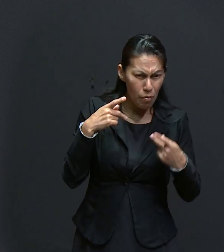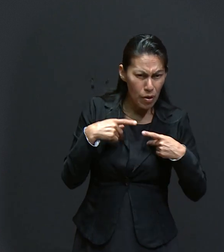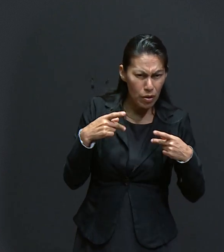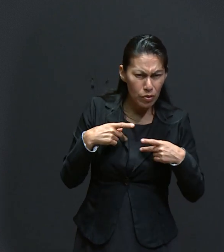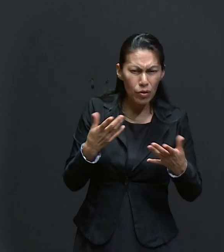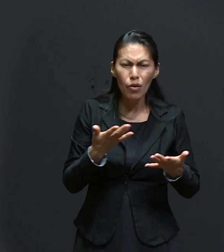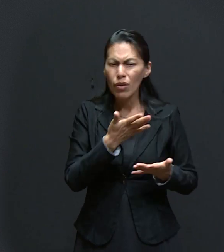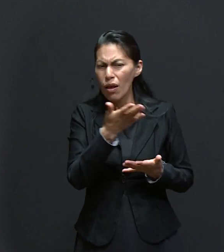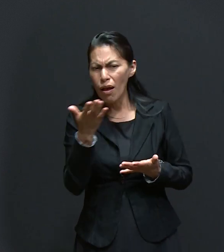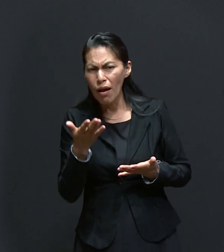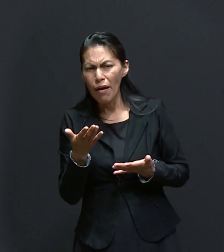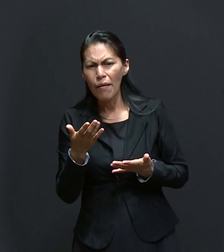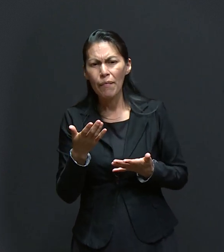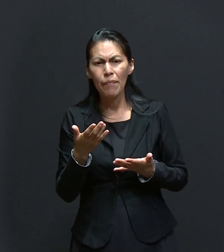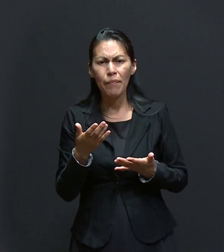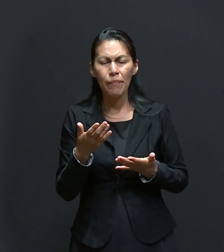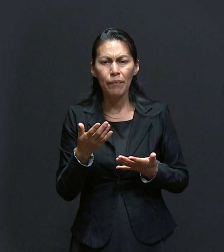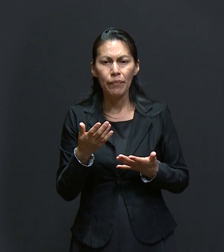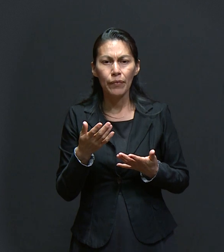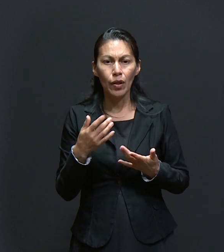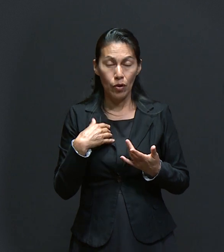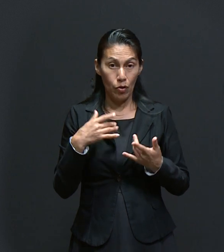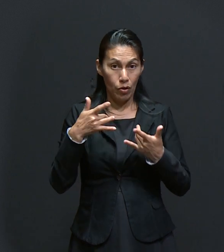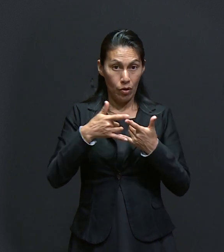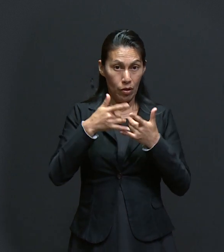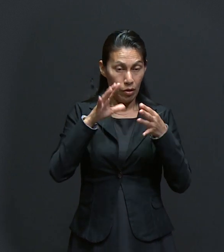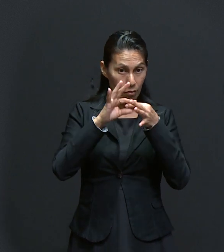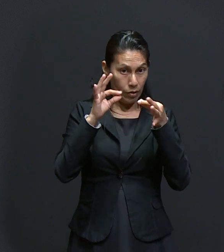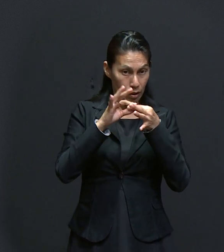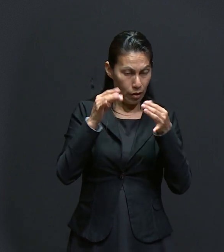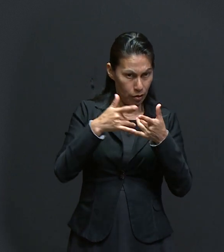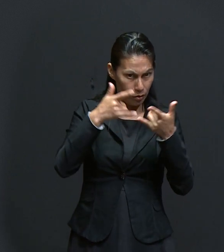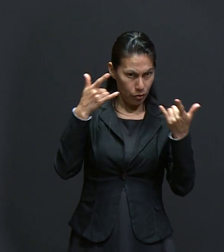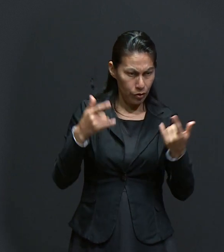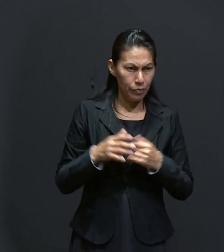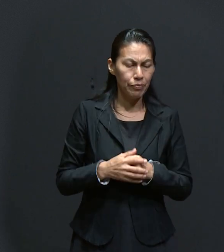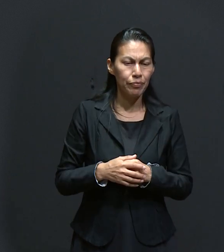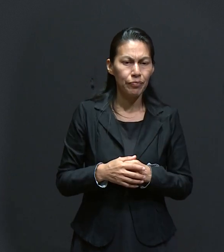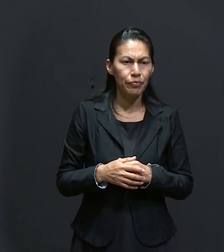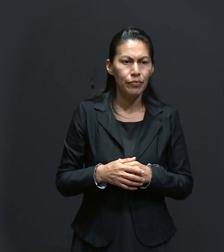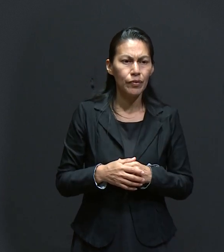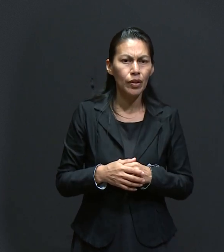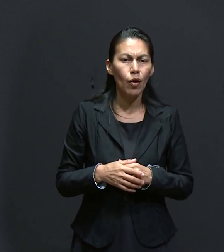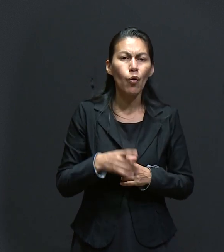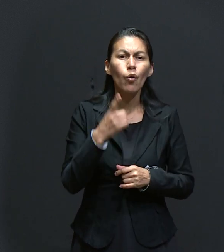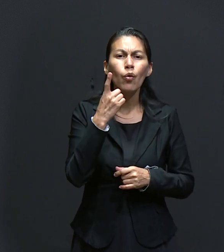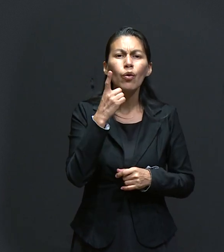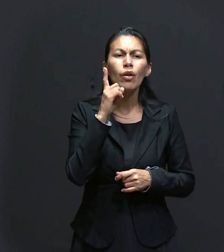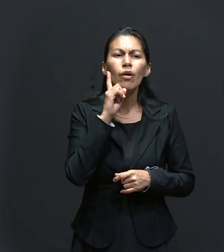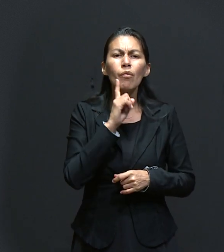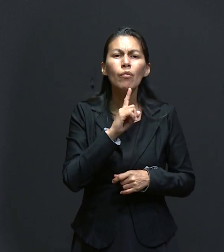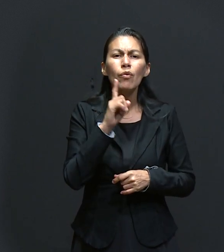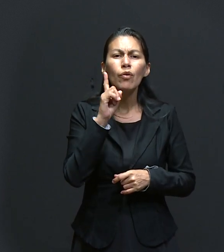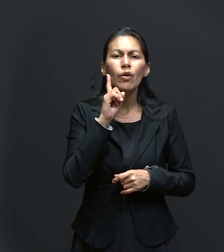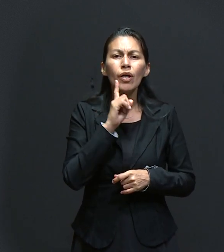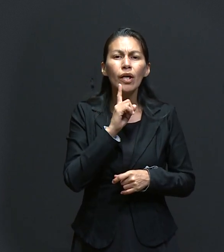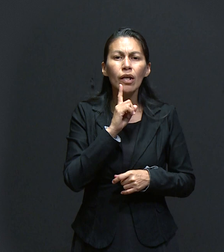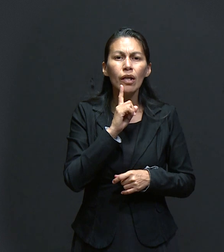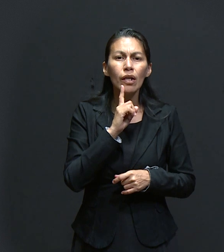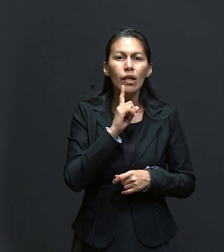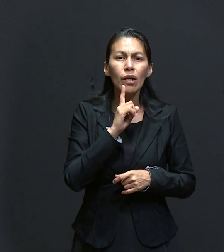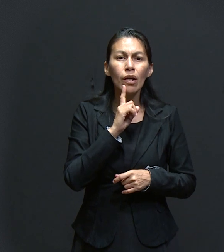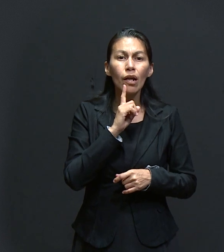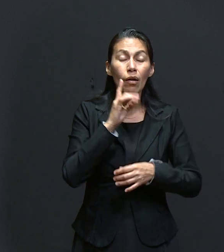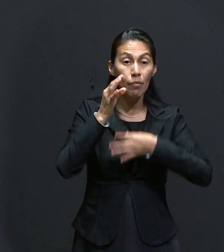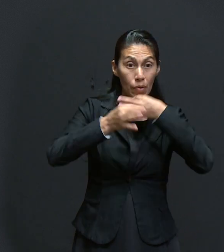creo que yo se hizo su labor entonces y yo me sentí conmovido puedes decir la historia el origen de este proyecto